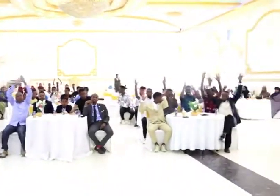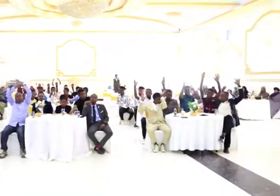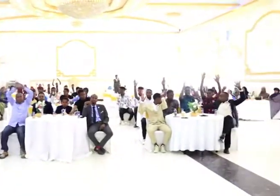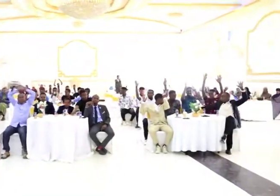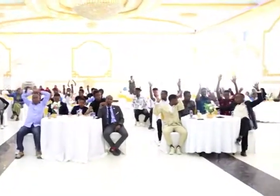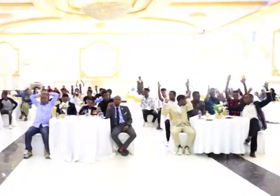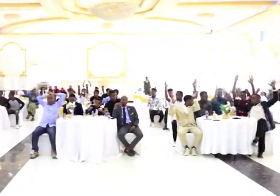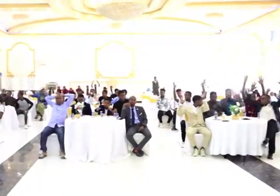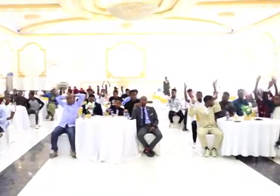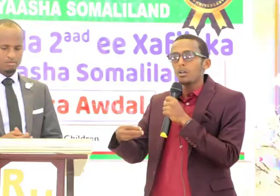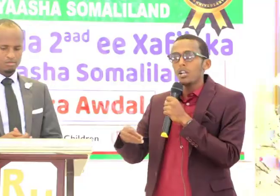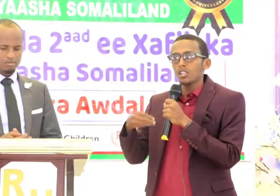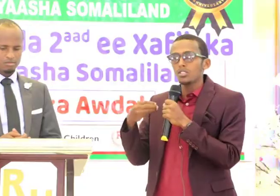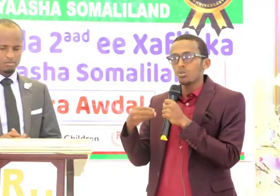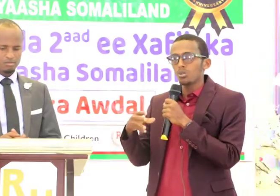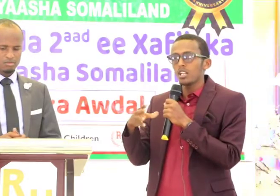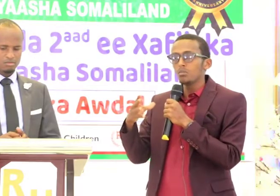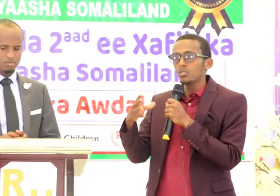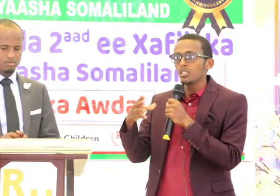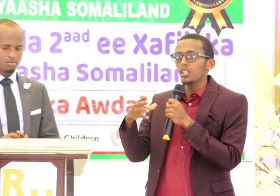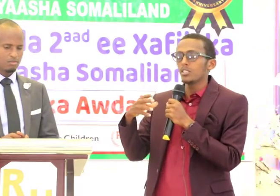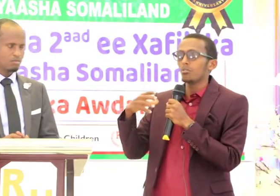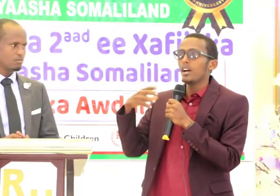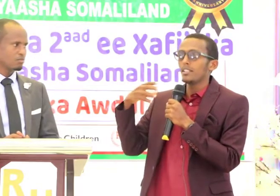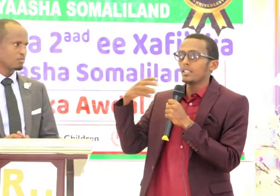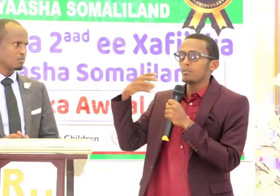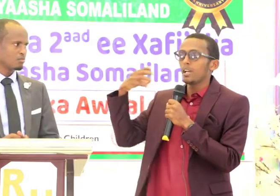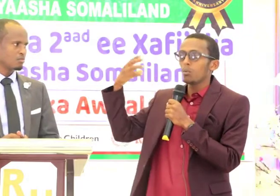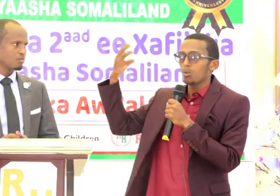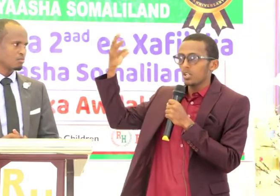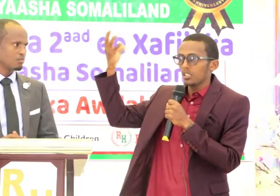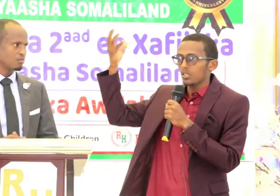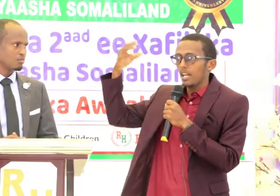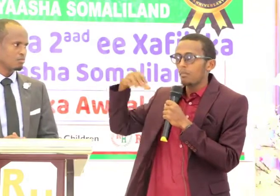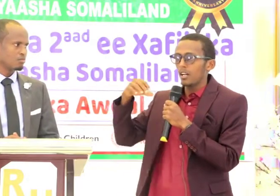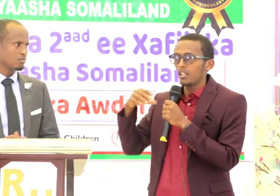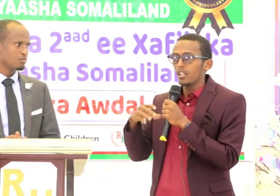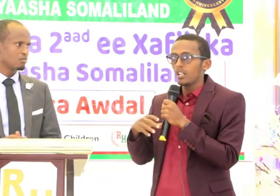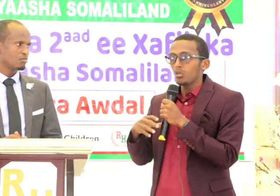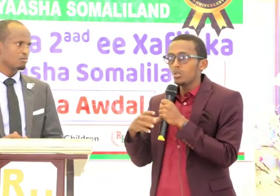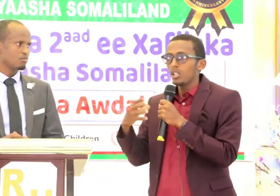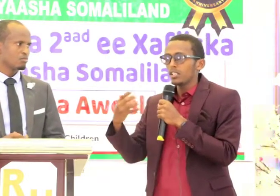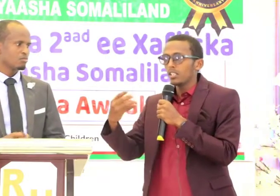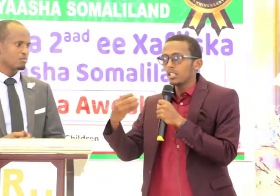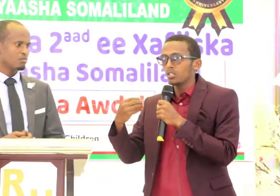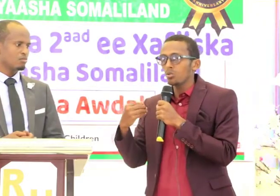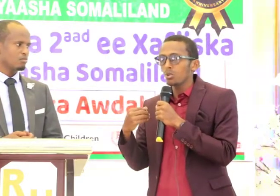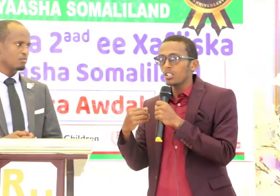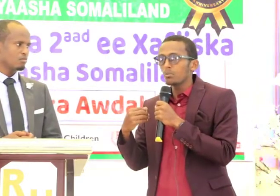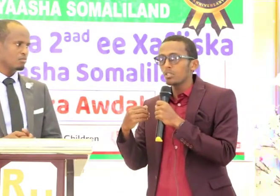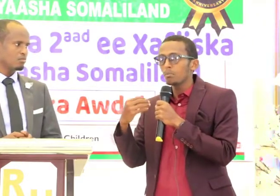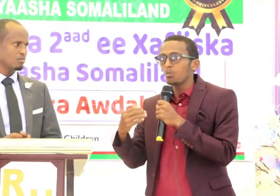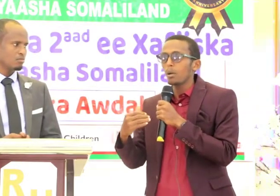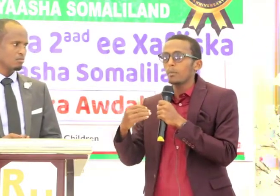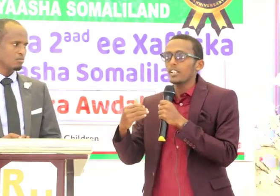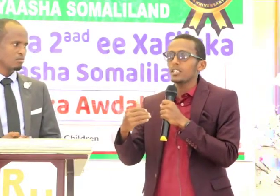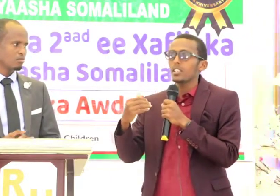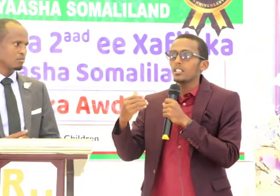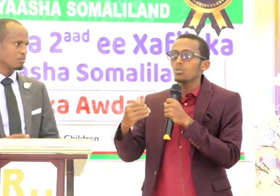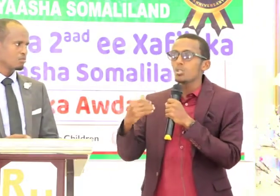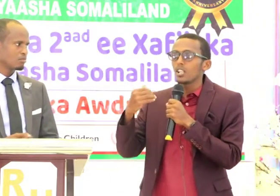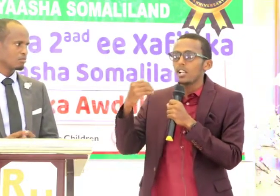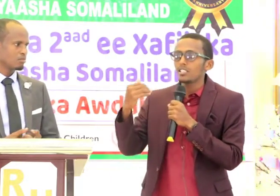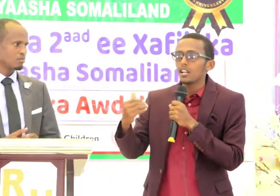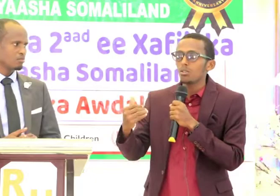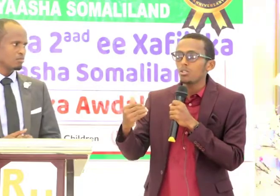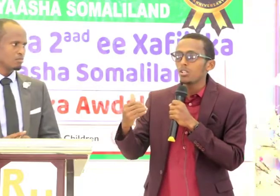xafiiska u karaysnayd. Arday baa waxaan laga soo ururiyaa buuri waxde meel buuran ka soo dhacama. Wixii ardayda laga soo ururiyay buuri bil walba marka